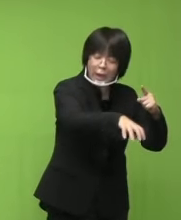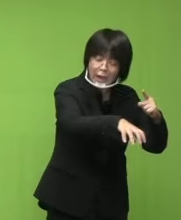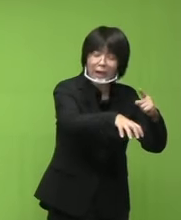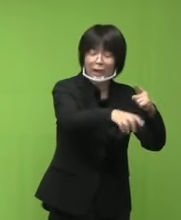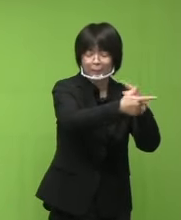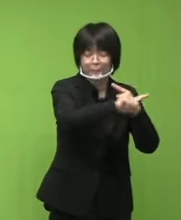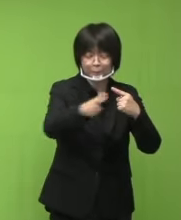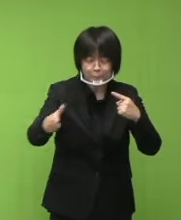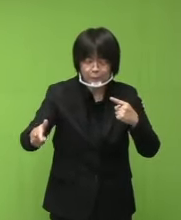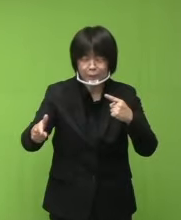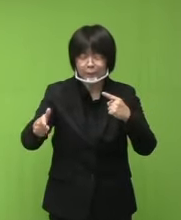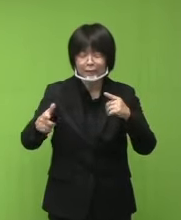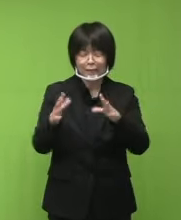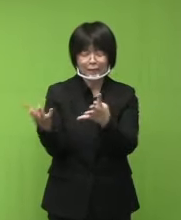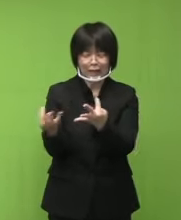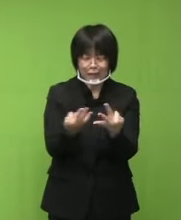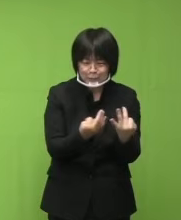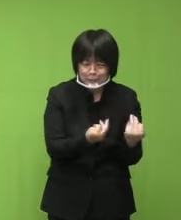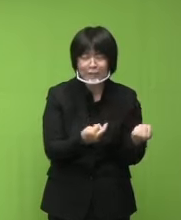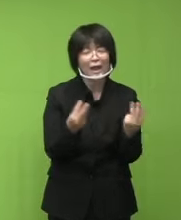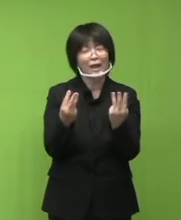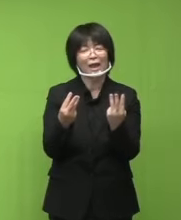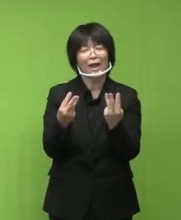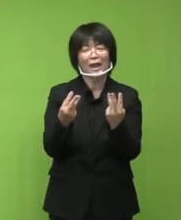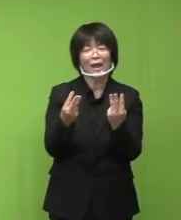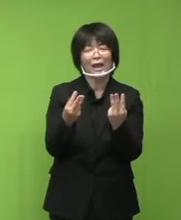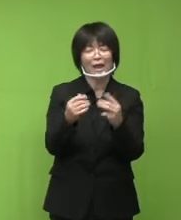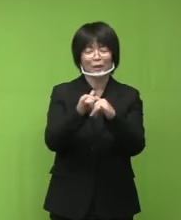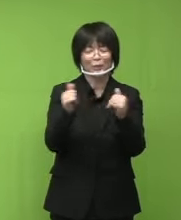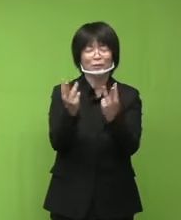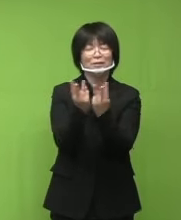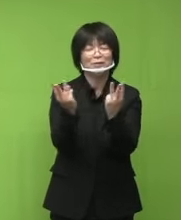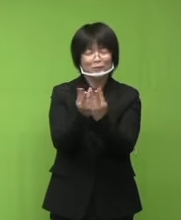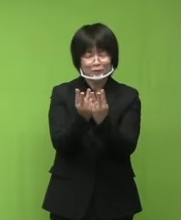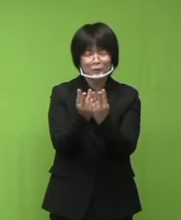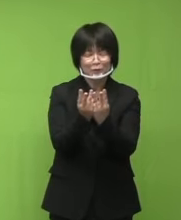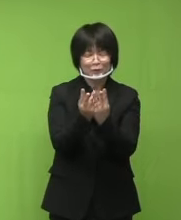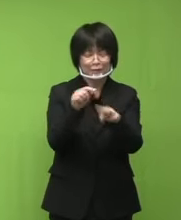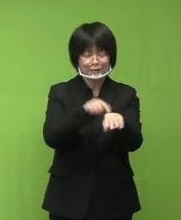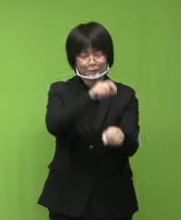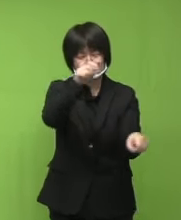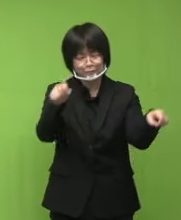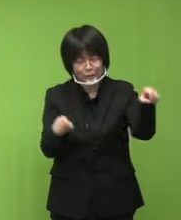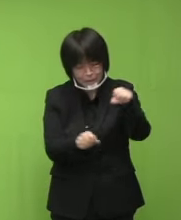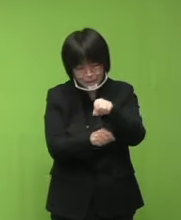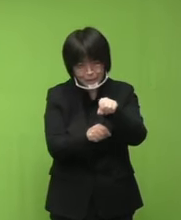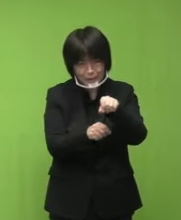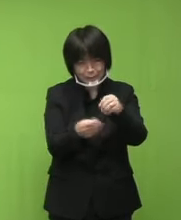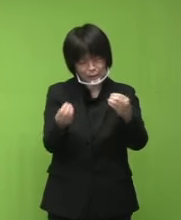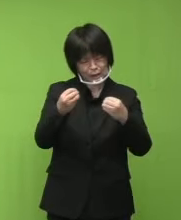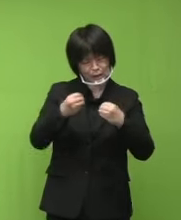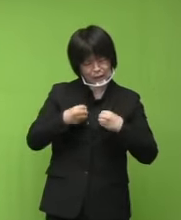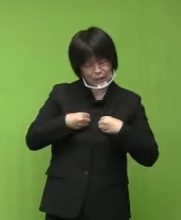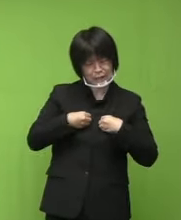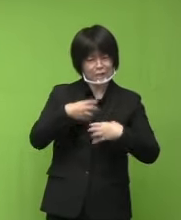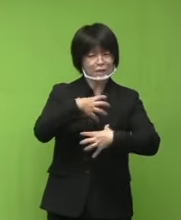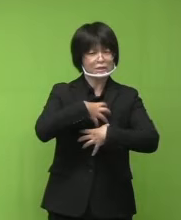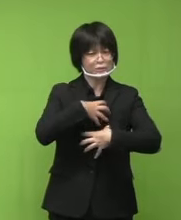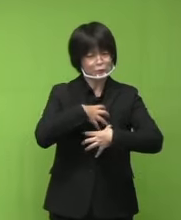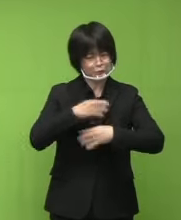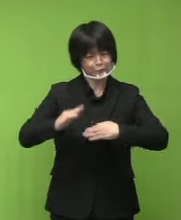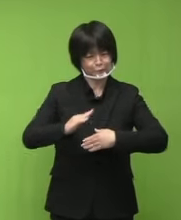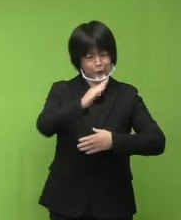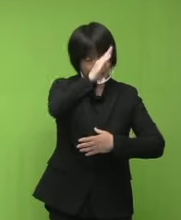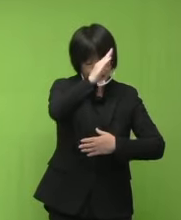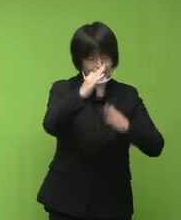人数や長時間となる飲食の場面は、感染リスクが高くなります。ご家族以外との飲食は